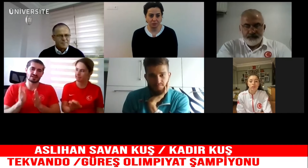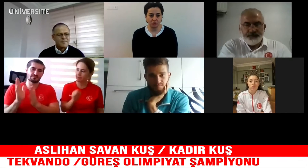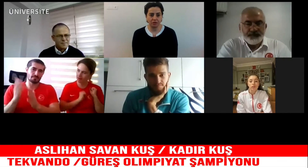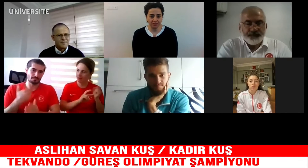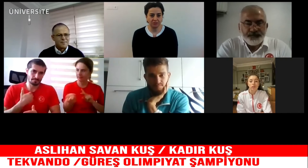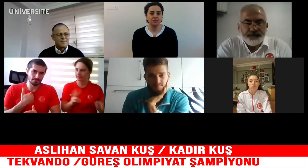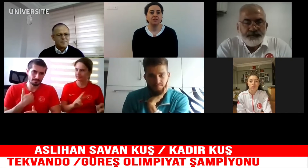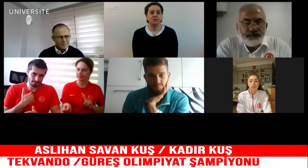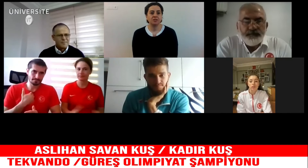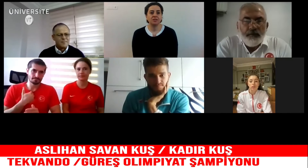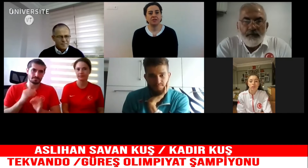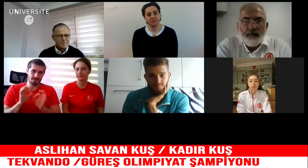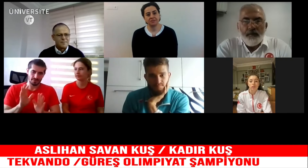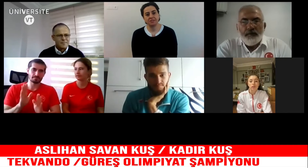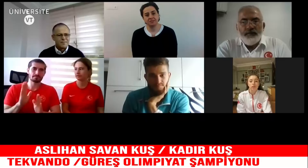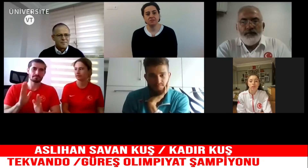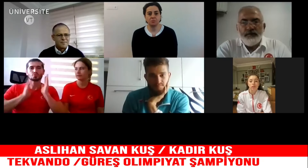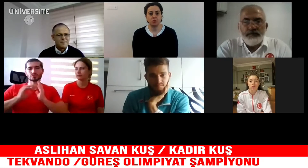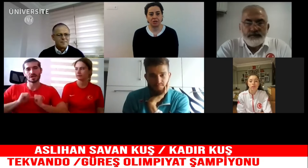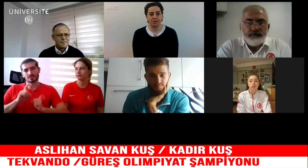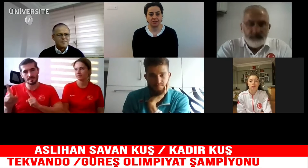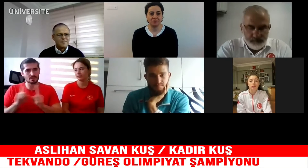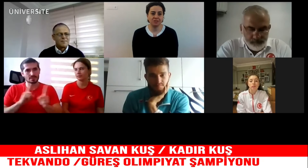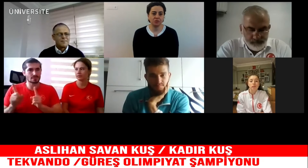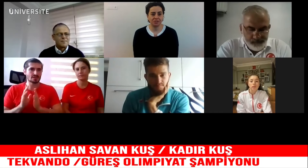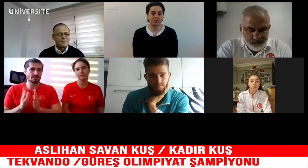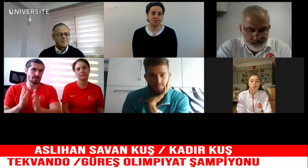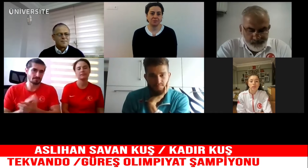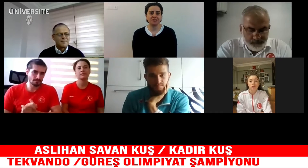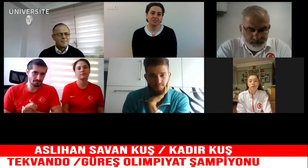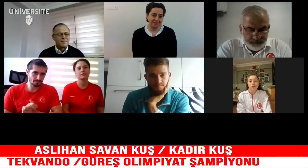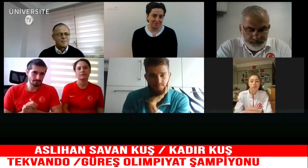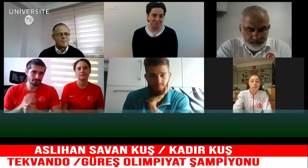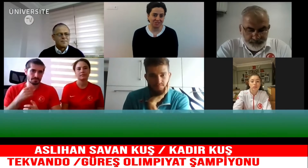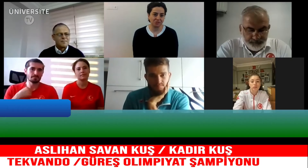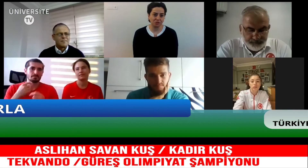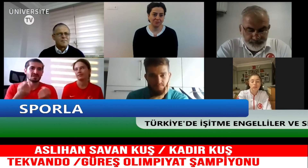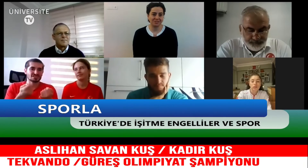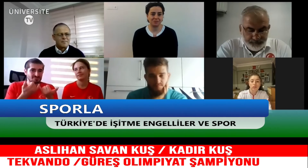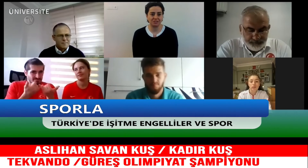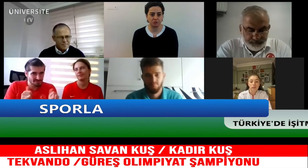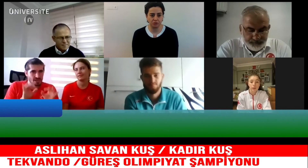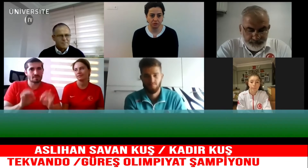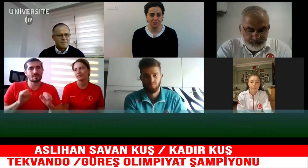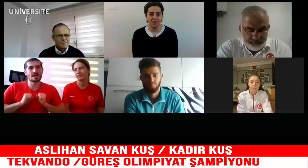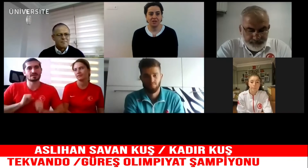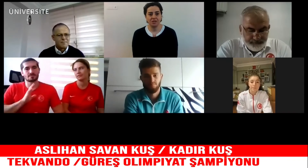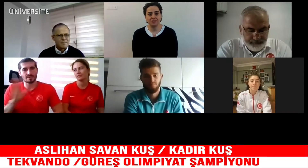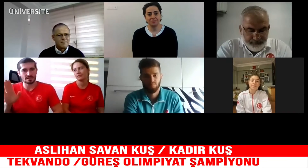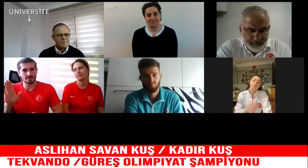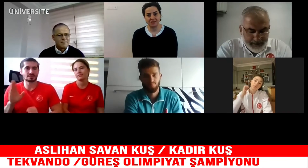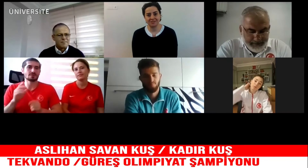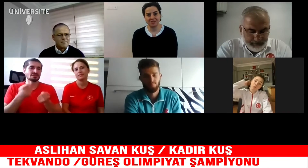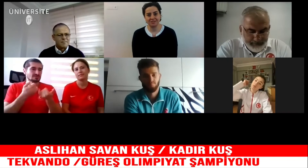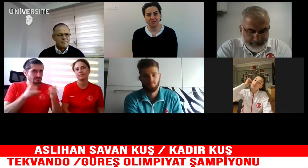çalışıyorum memur olarak. Aynı şekilde de spor hayatıma da güreş antrenmanlarına devam etmeye çalışıyorum. İkisini birlikte yürütüyorum.